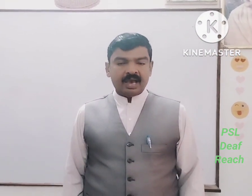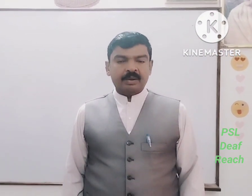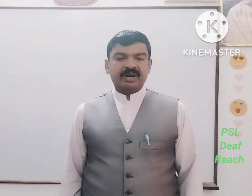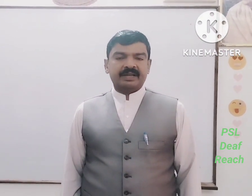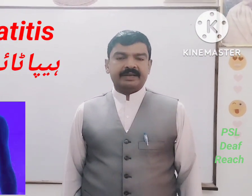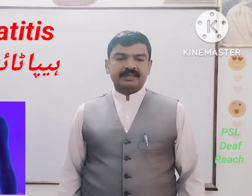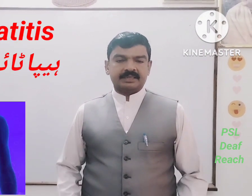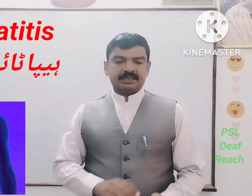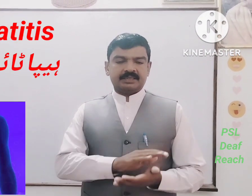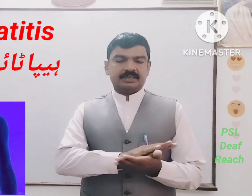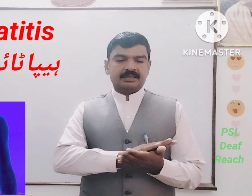हेपाटाइटिस,